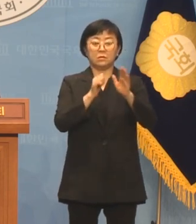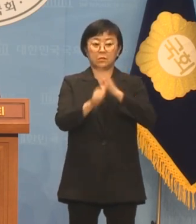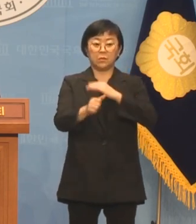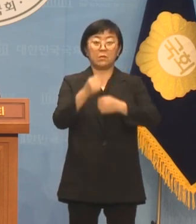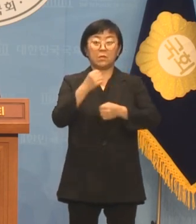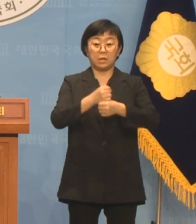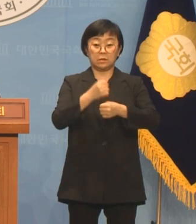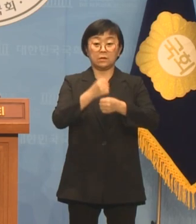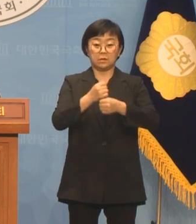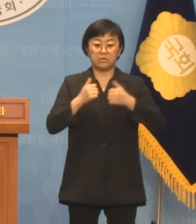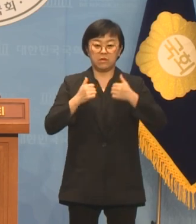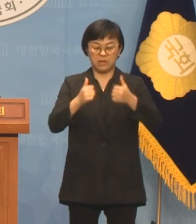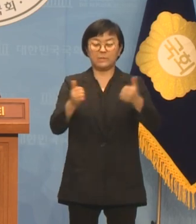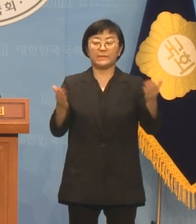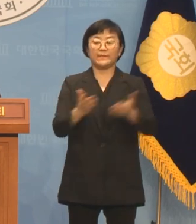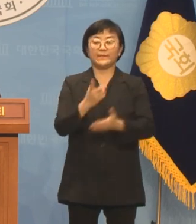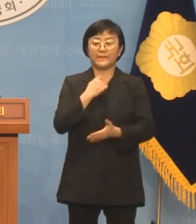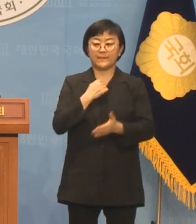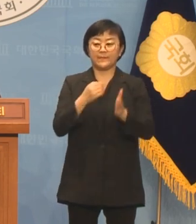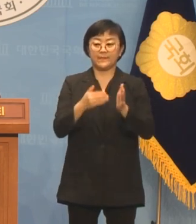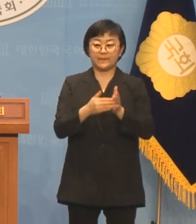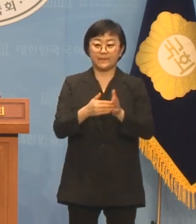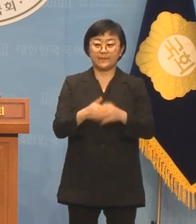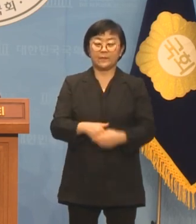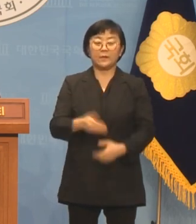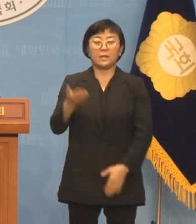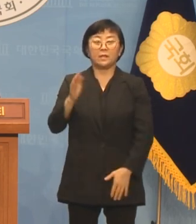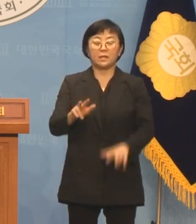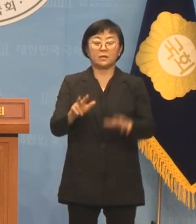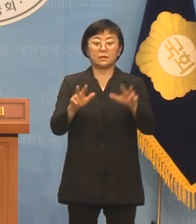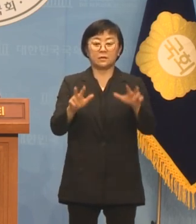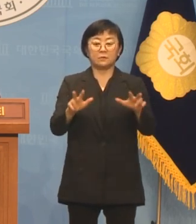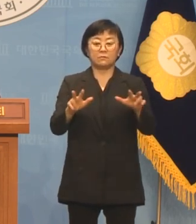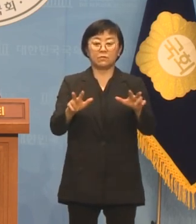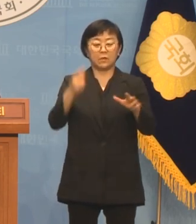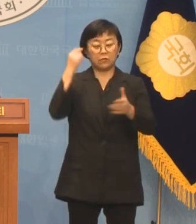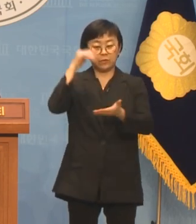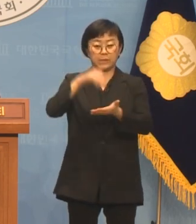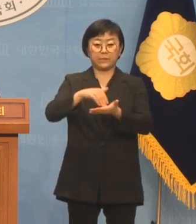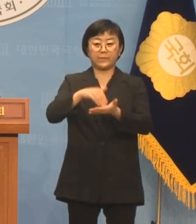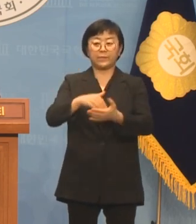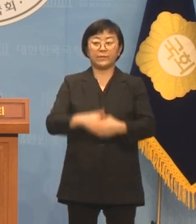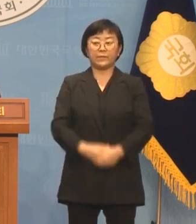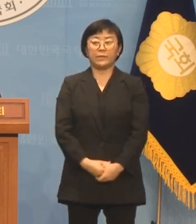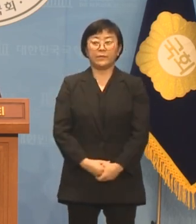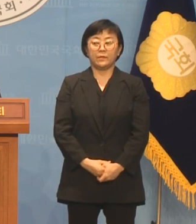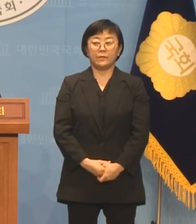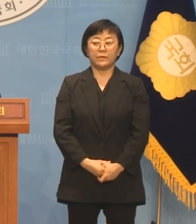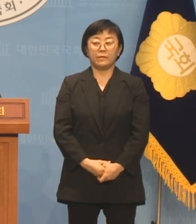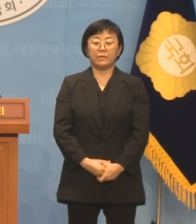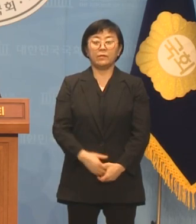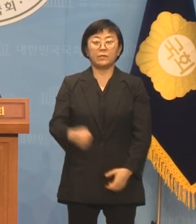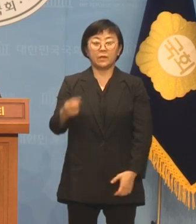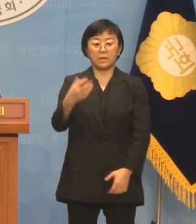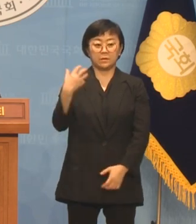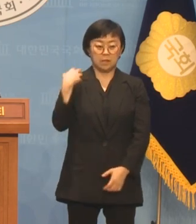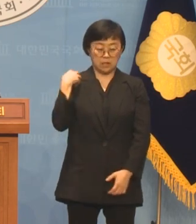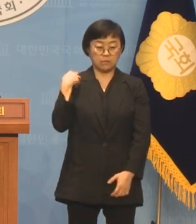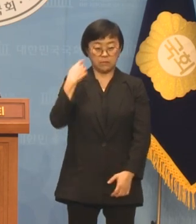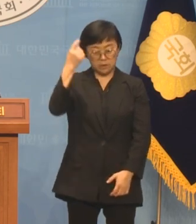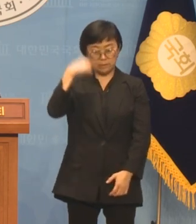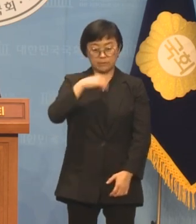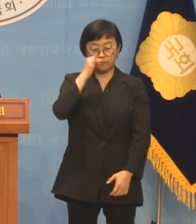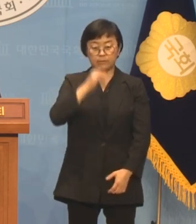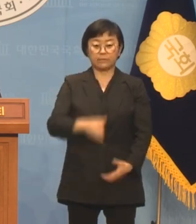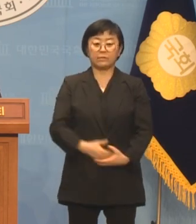그 누구보다 열심이었습니다. 그런데 지금 후회합니다. 그리고 책임을